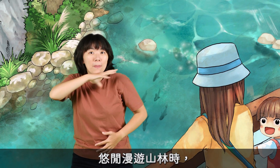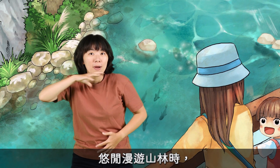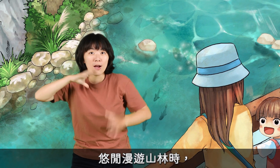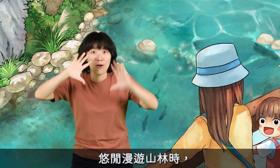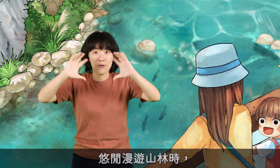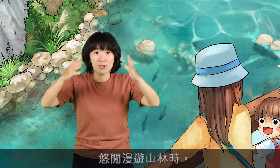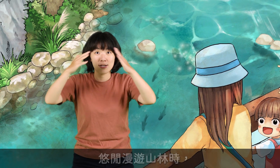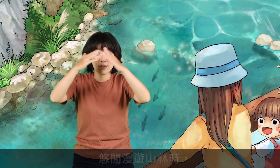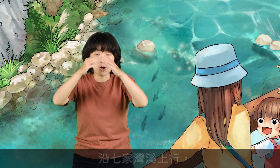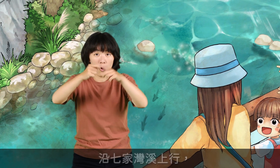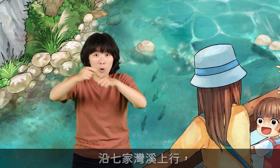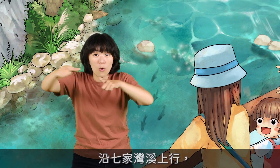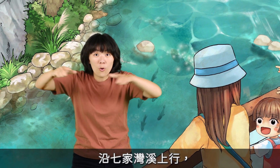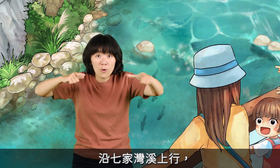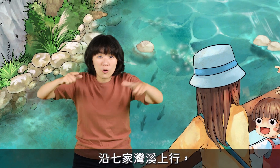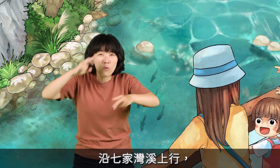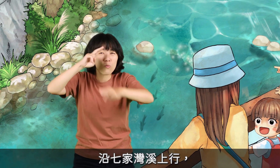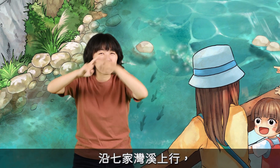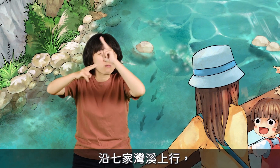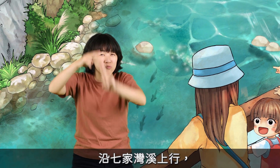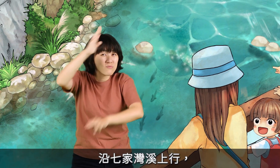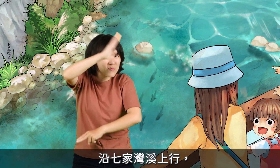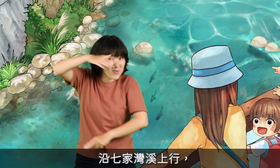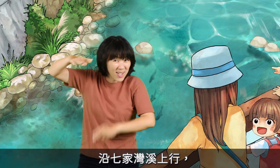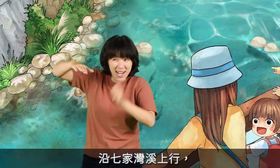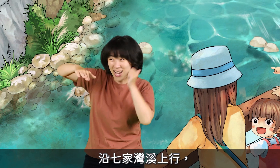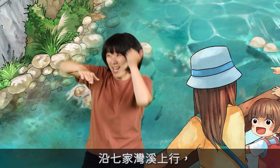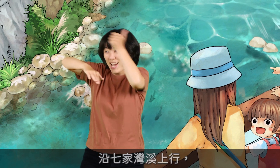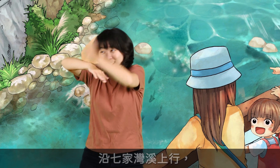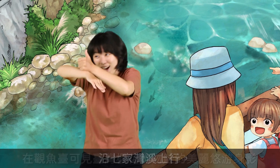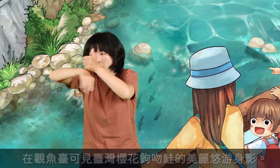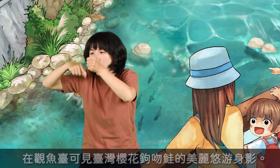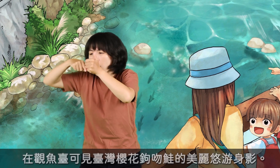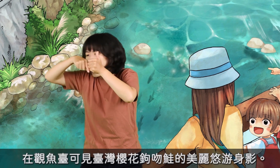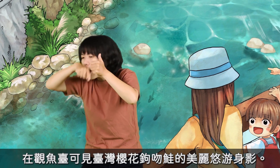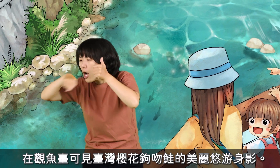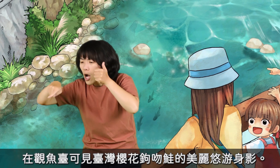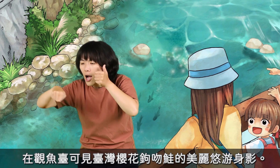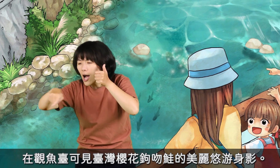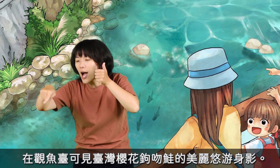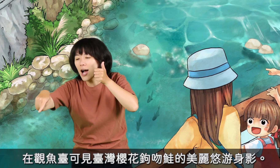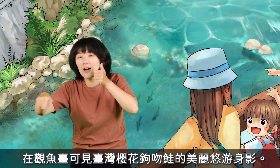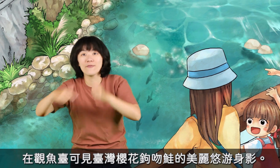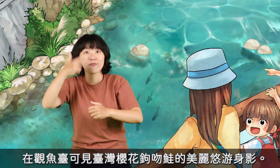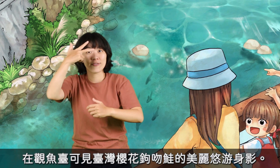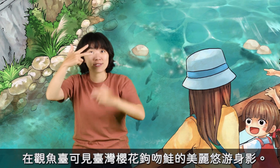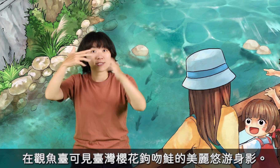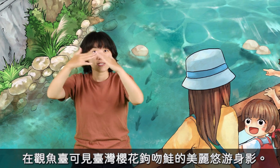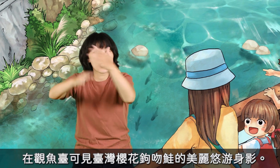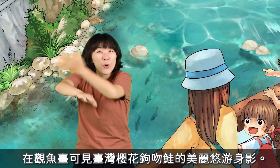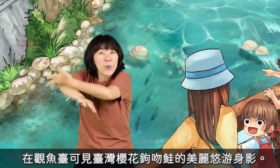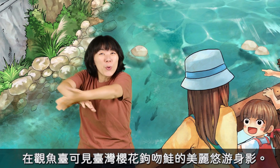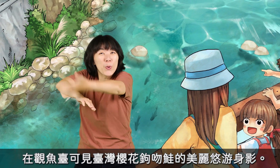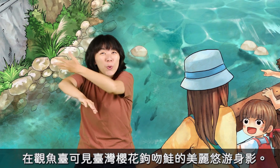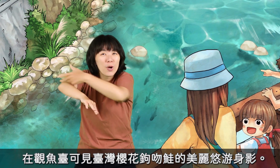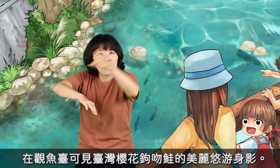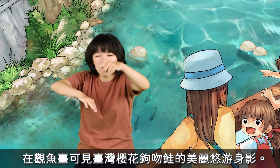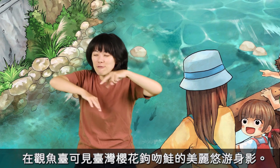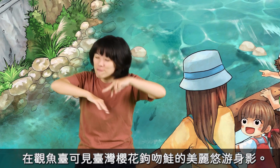时，沿七家湾溪上行，在观鱼台可见台湾樱花钩吻鲑的美